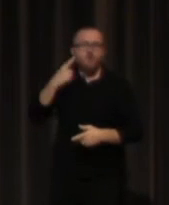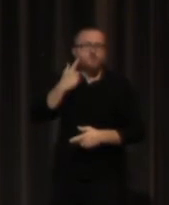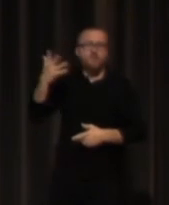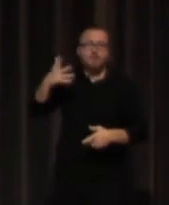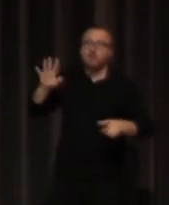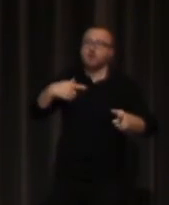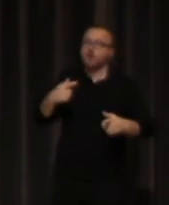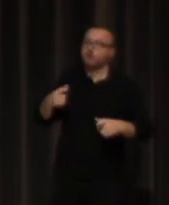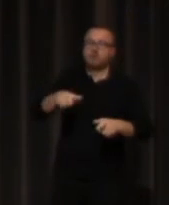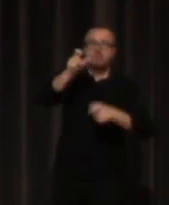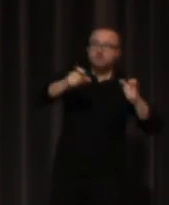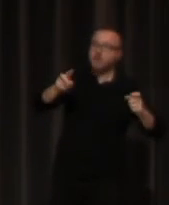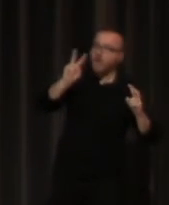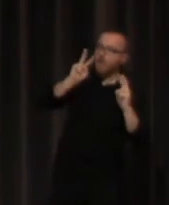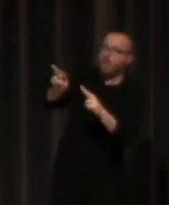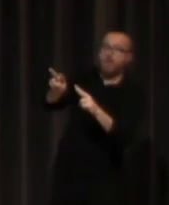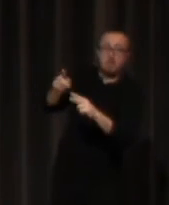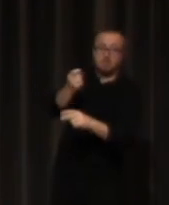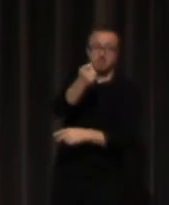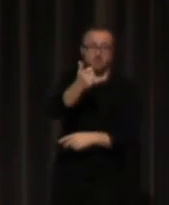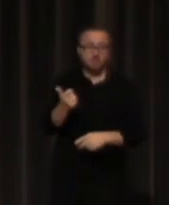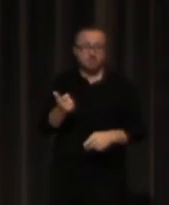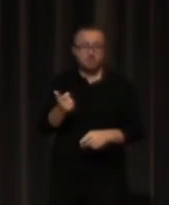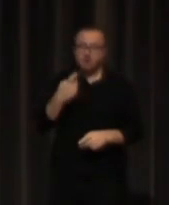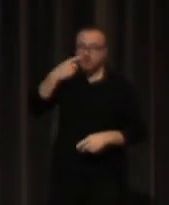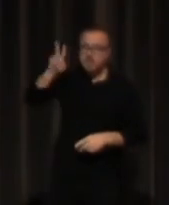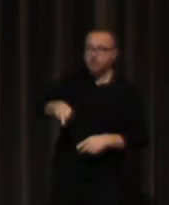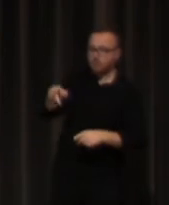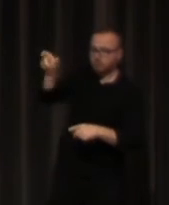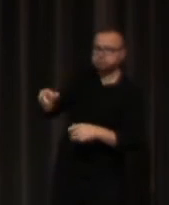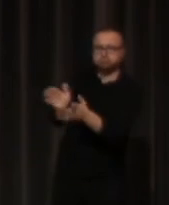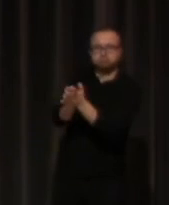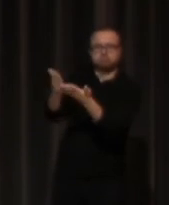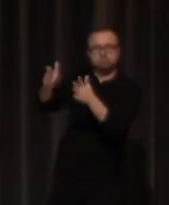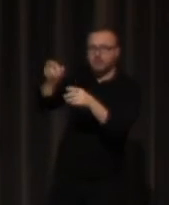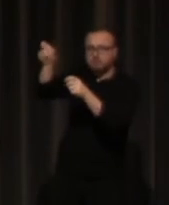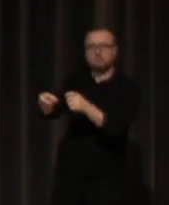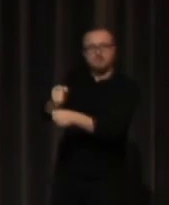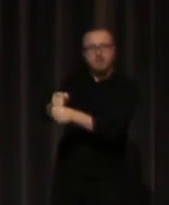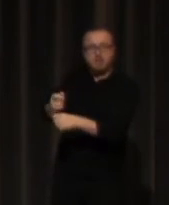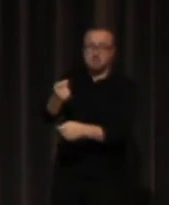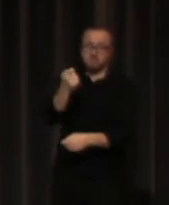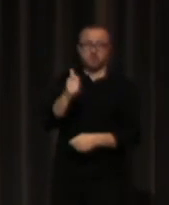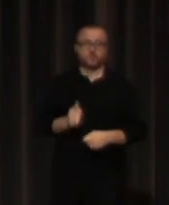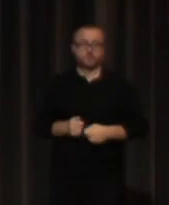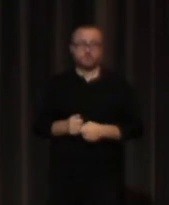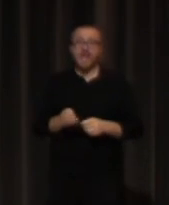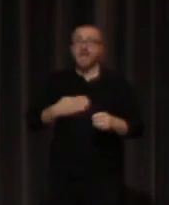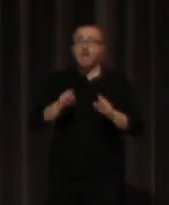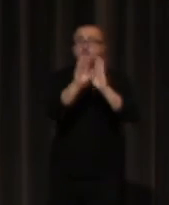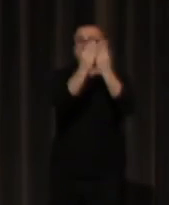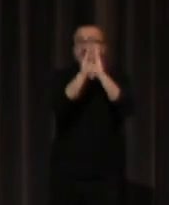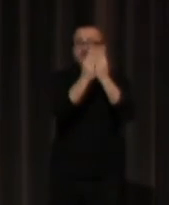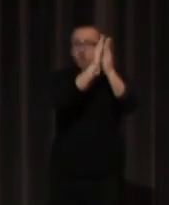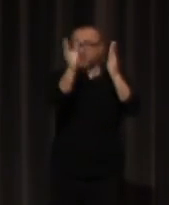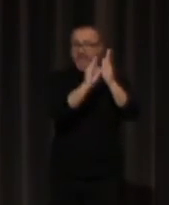sentit dubtar que els poetes o tot allò que es conserva en les biblioteques, el que s'aprèn a